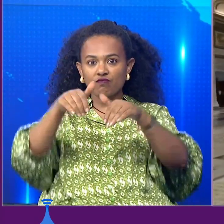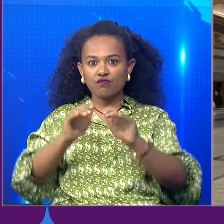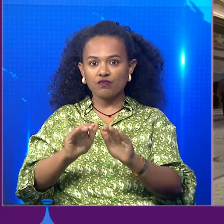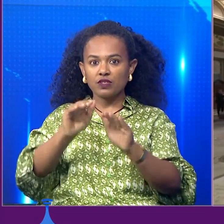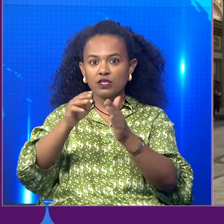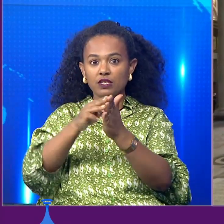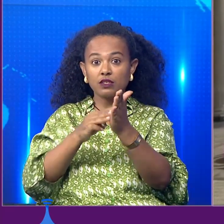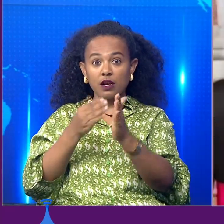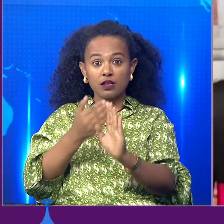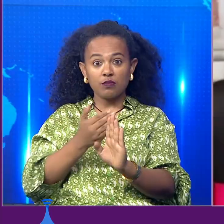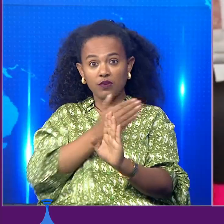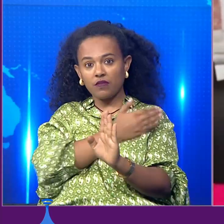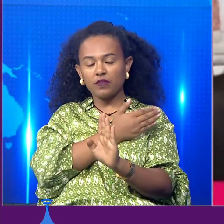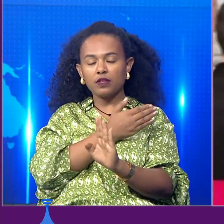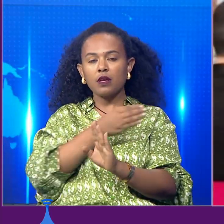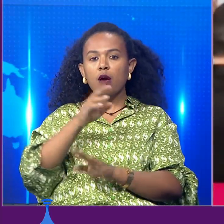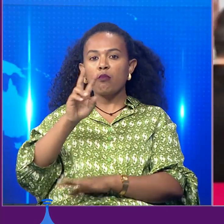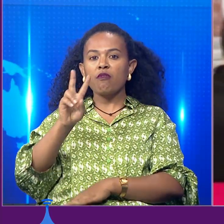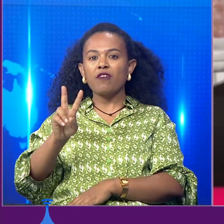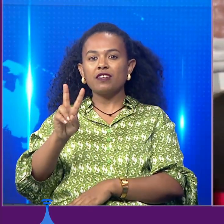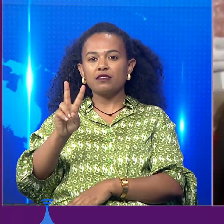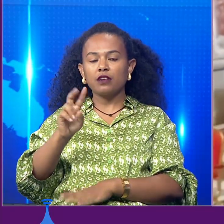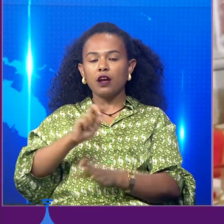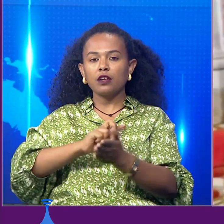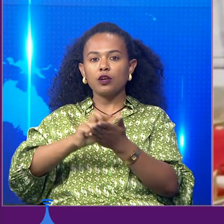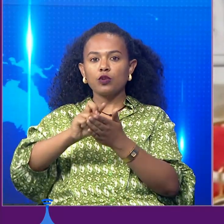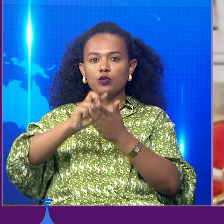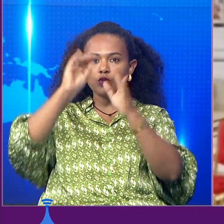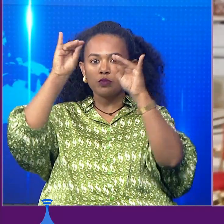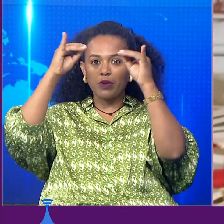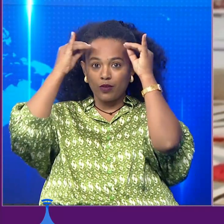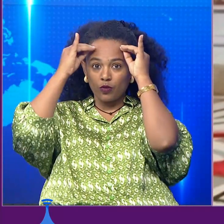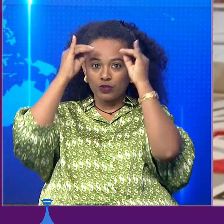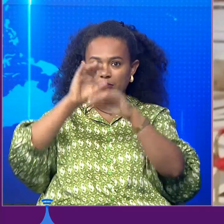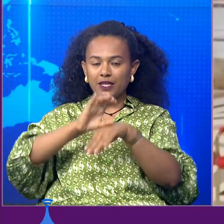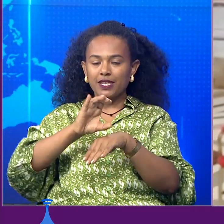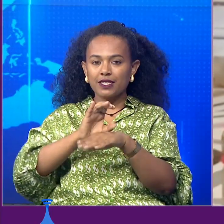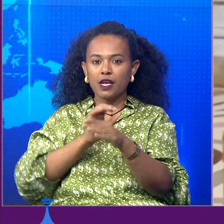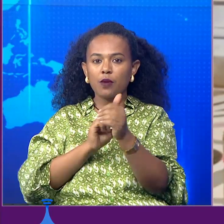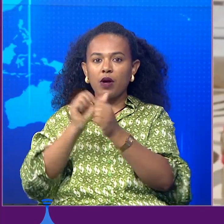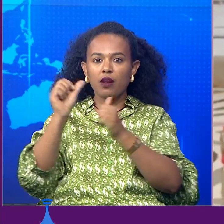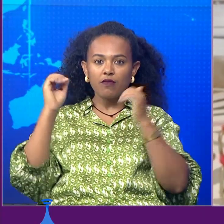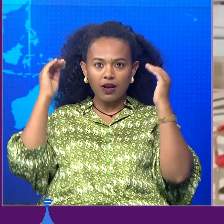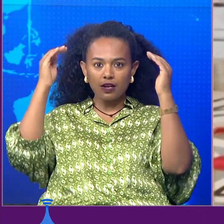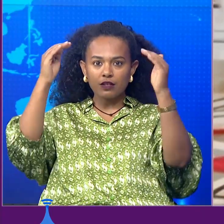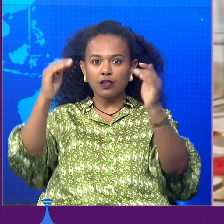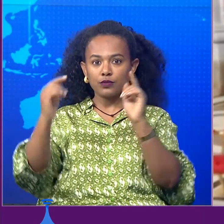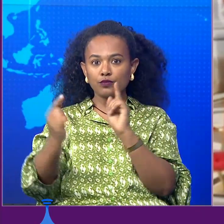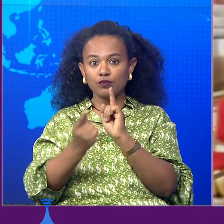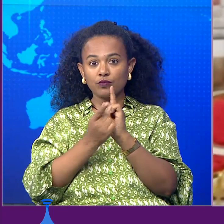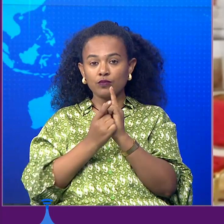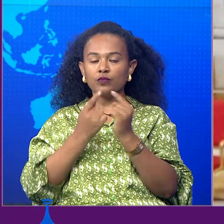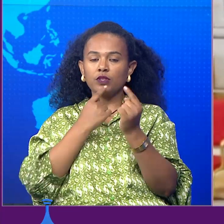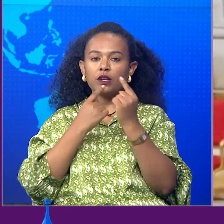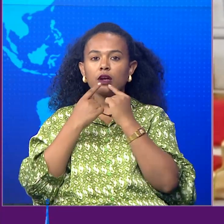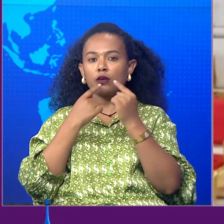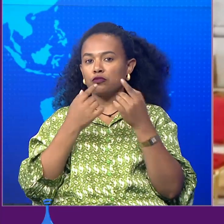በፊት በቫቲካን የቅዱስ ጴጥሮስ ቤተ ክርስቲያን ማለፊያ አዳራሾች በአንዱ ተገናኝተው ተነጋግረው